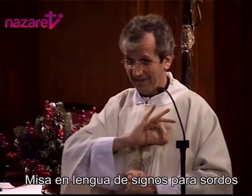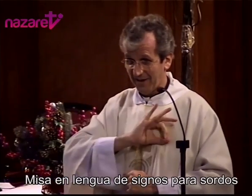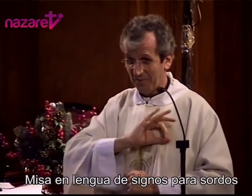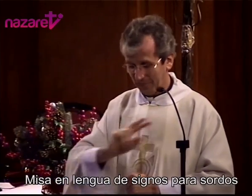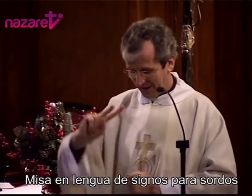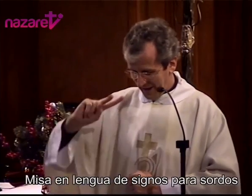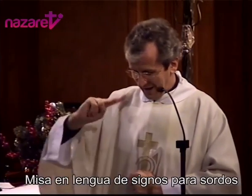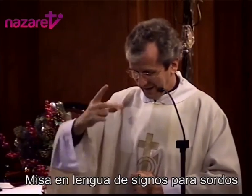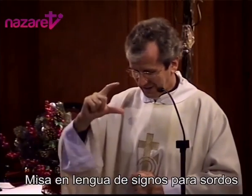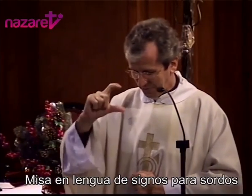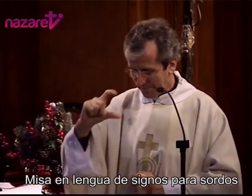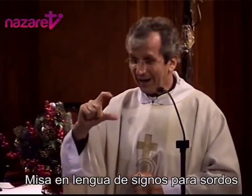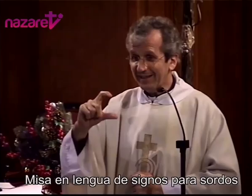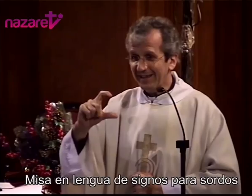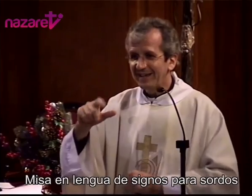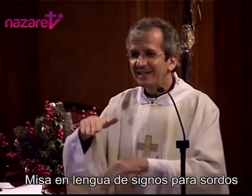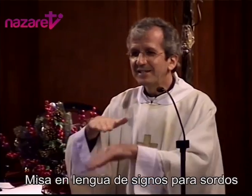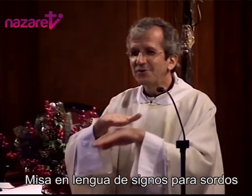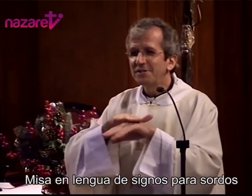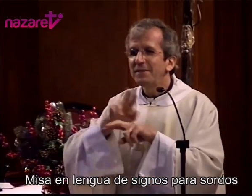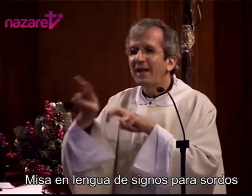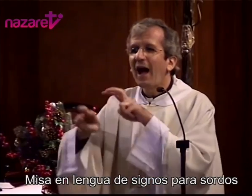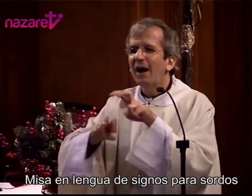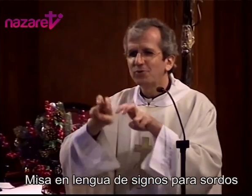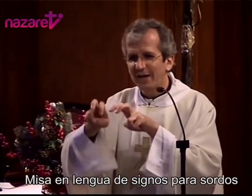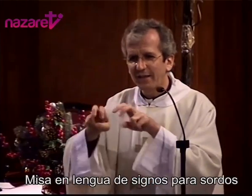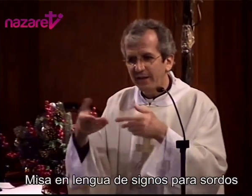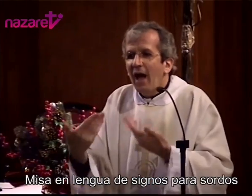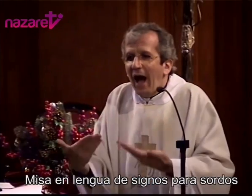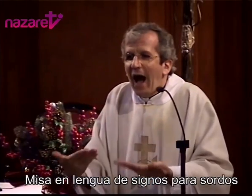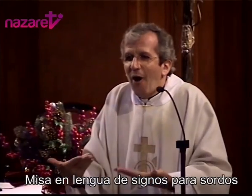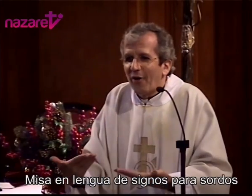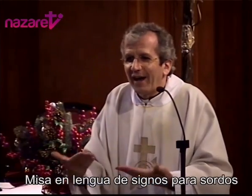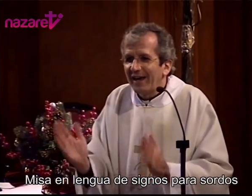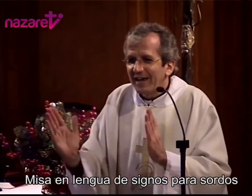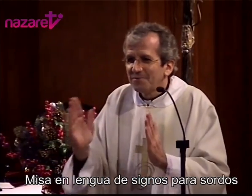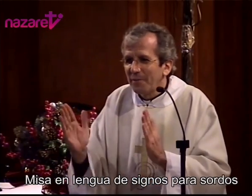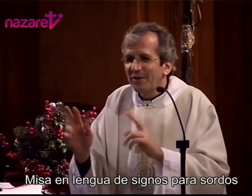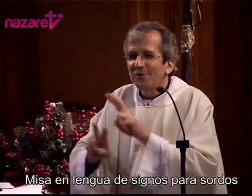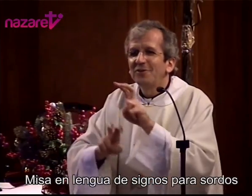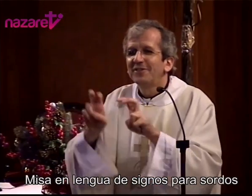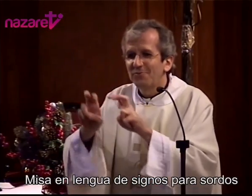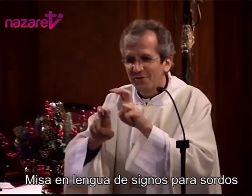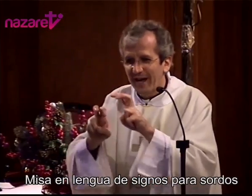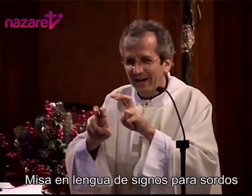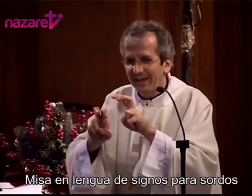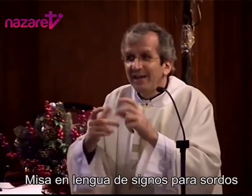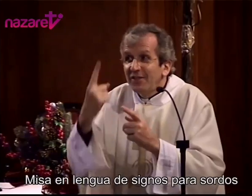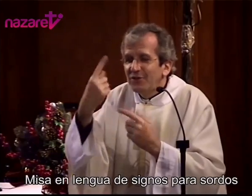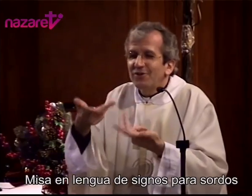del cielo. La segunda parte se nos invita a buscar, es decir, ahora es momento de